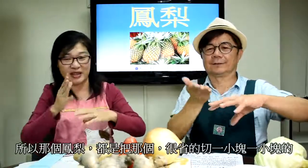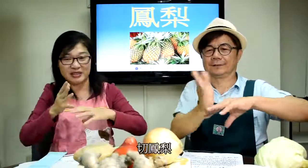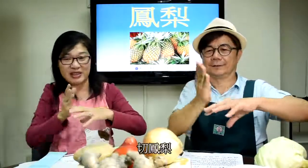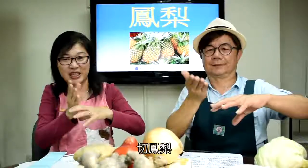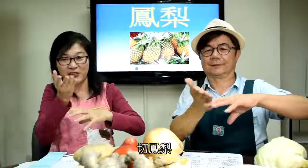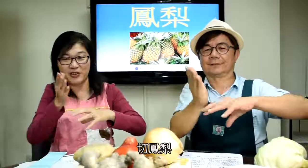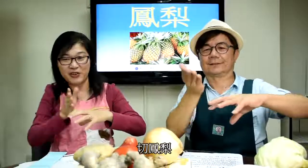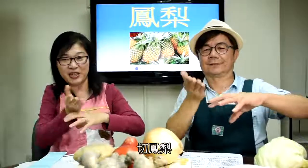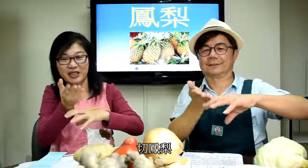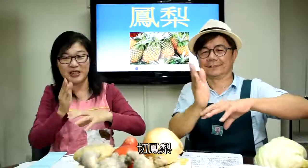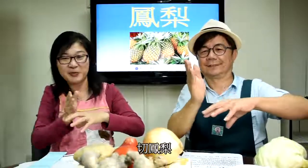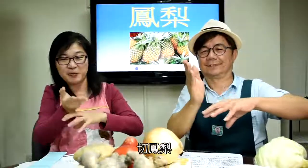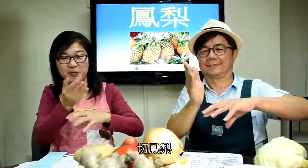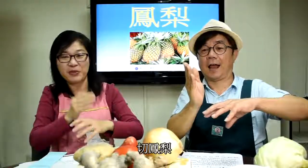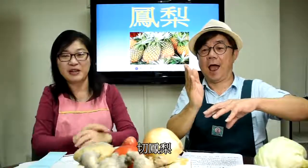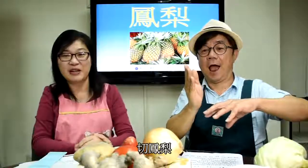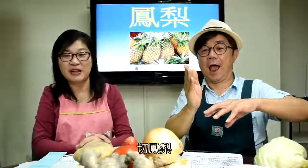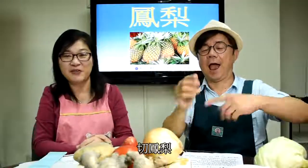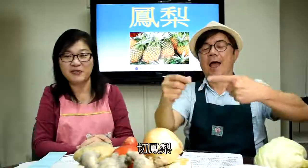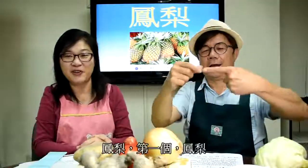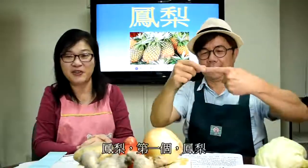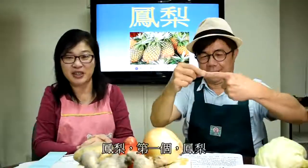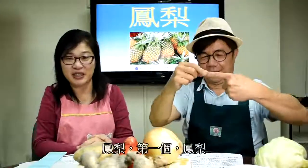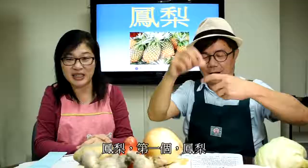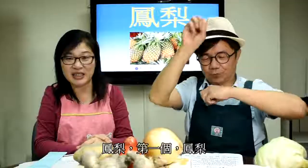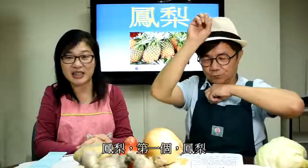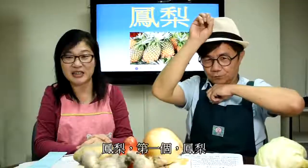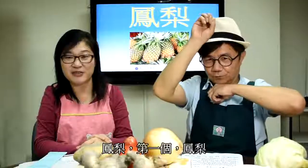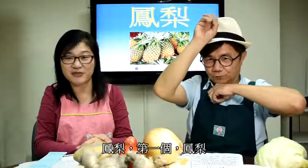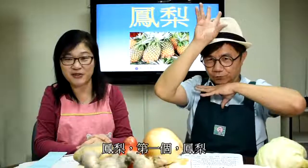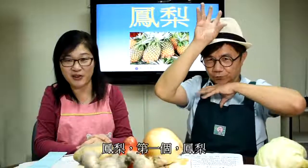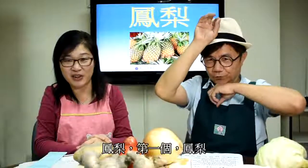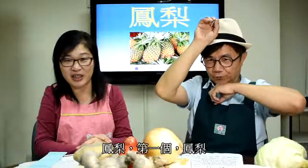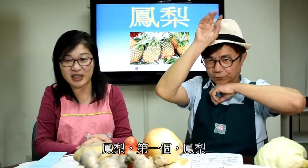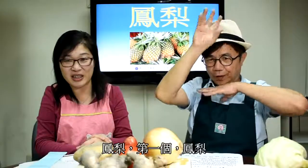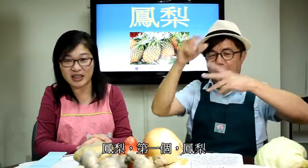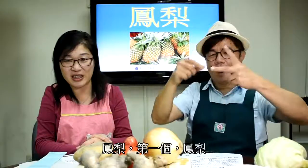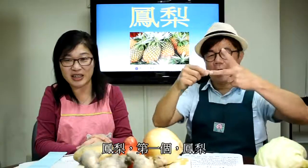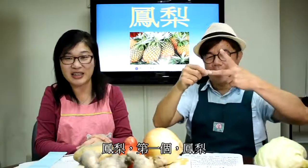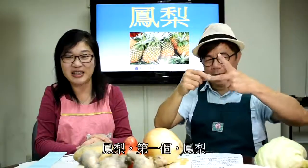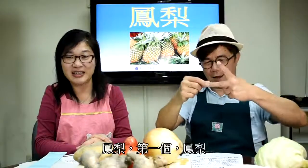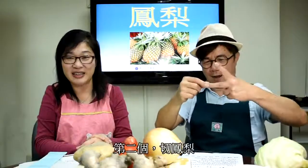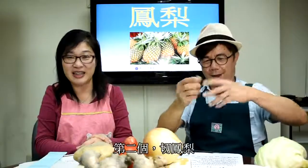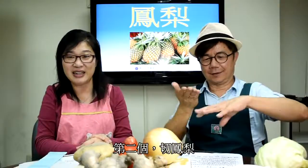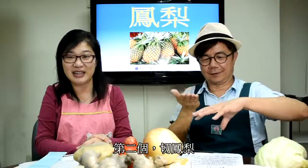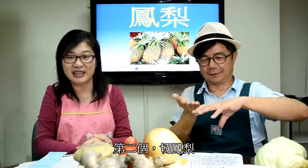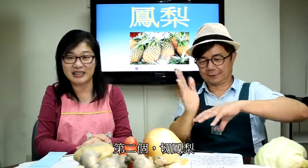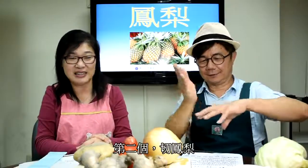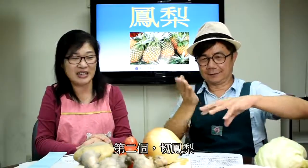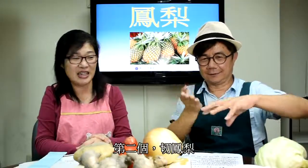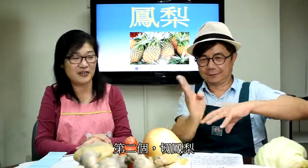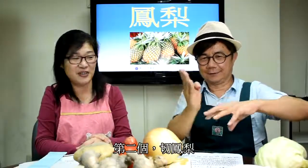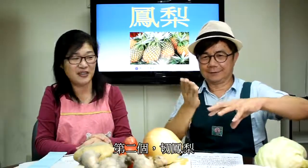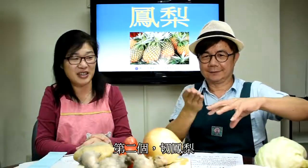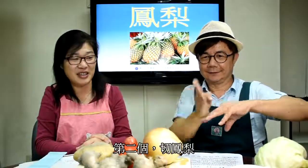切凤梨。凤梨，第一个凤梨，第二个切凤梨。